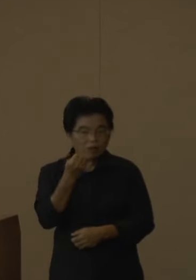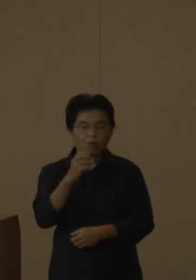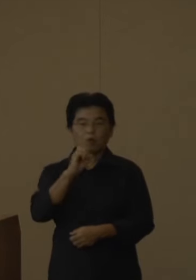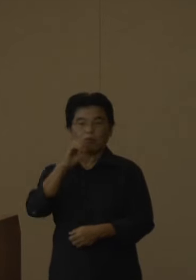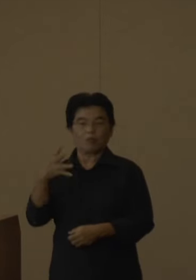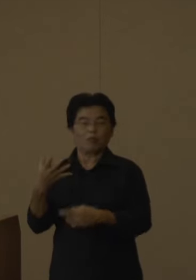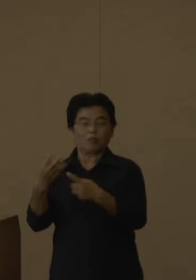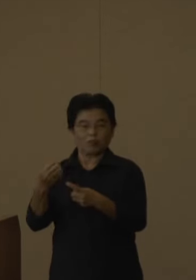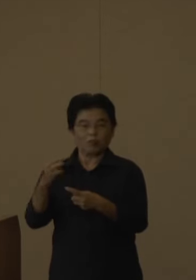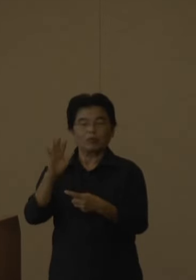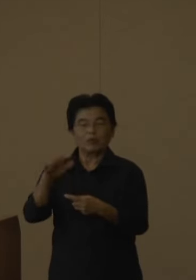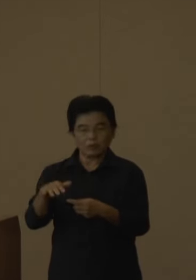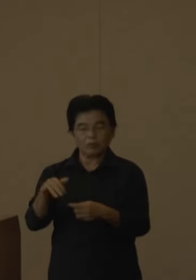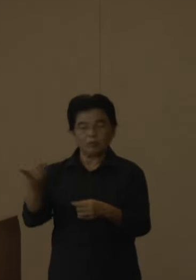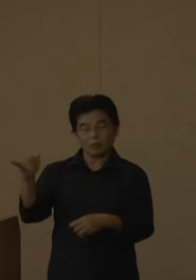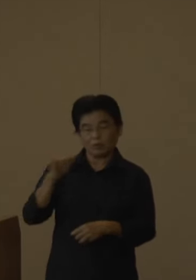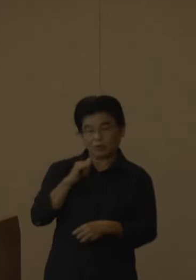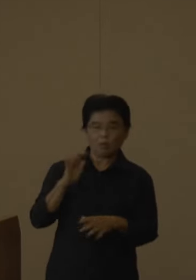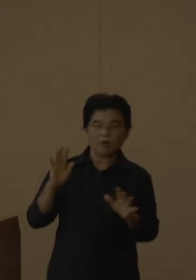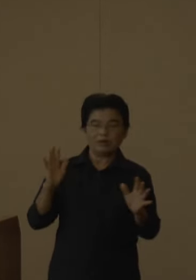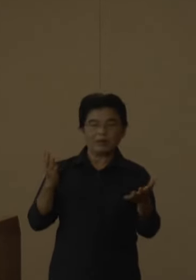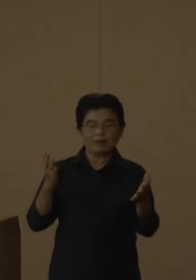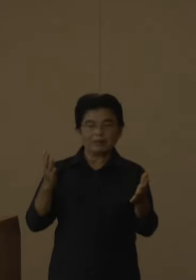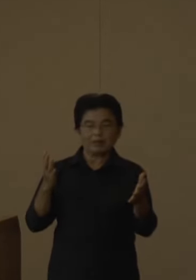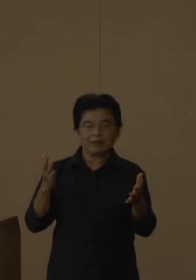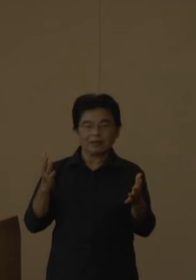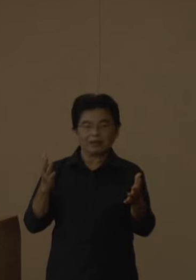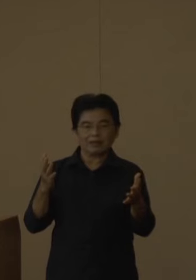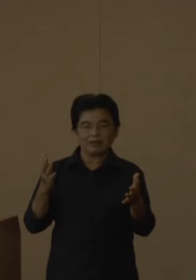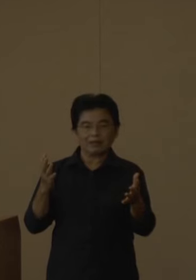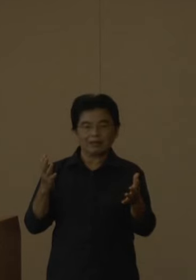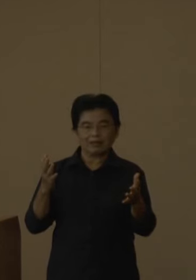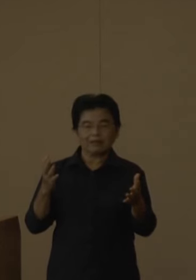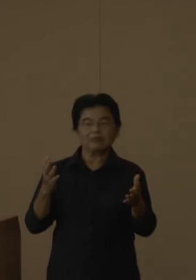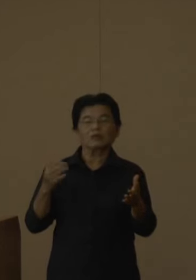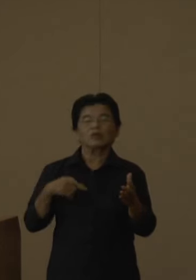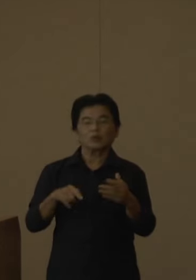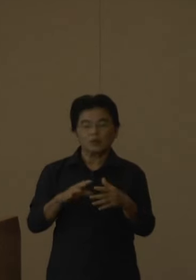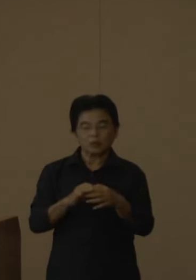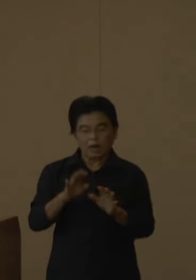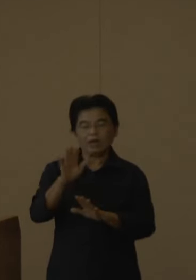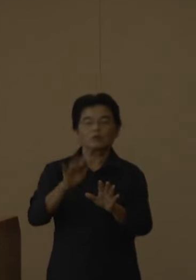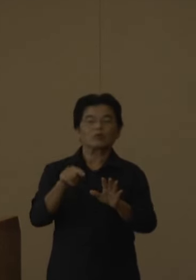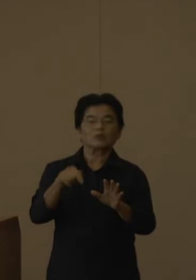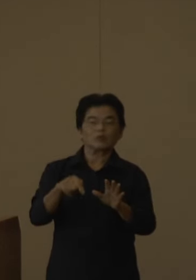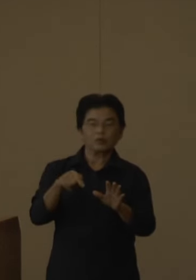ったんですけれども、そこには連絡がなかったということで、この状況について